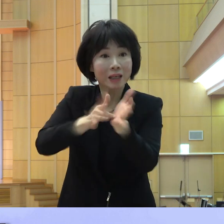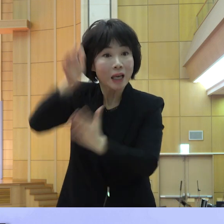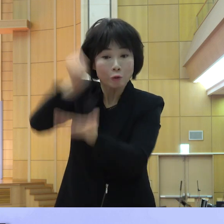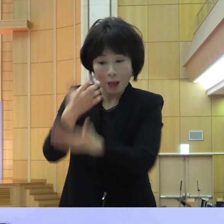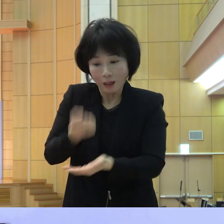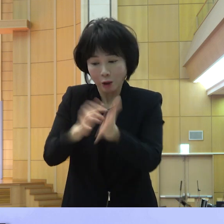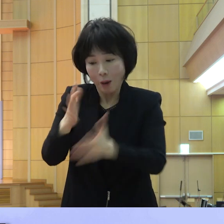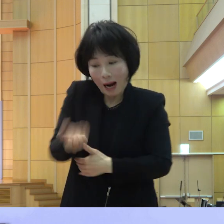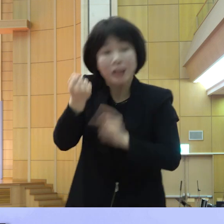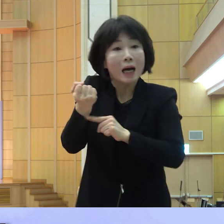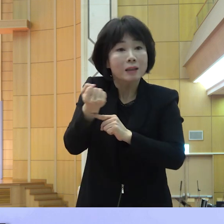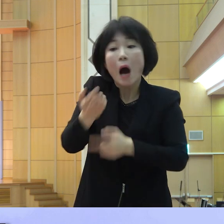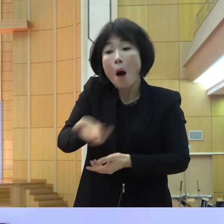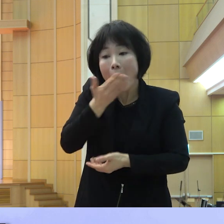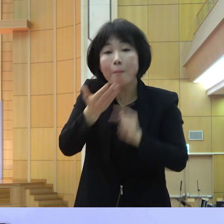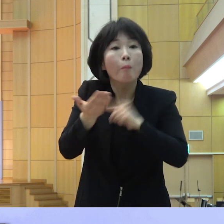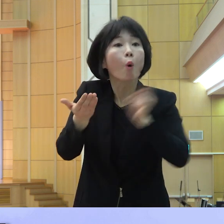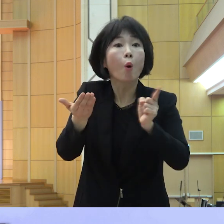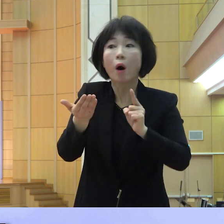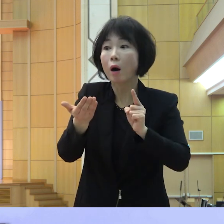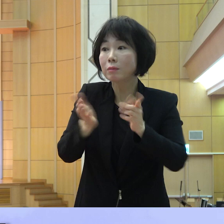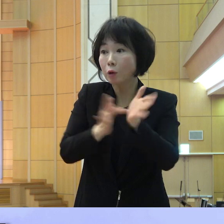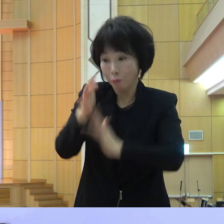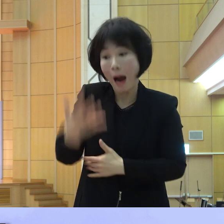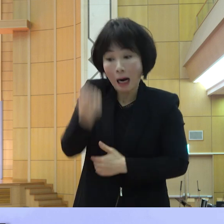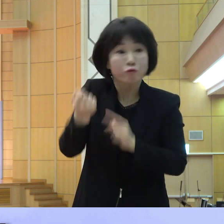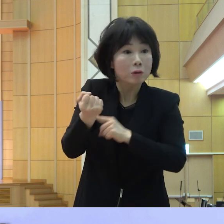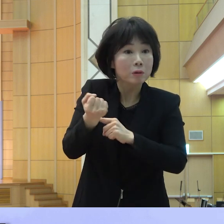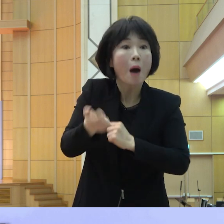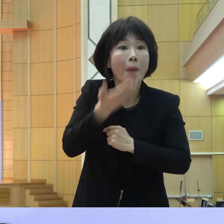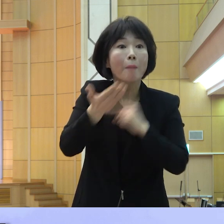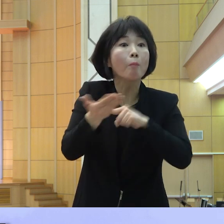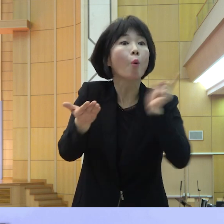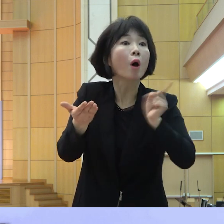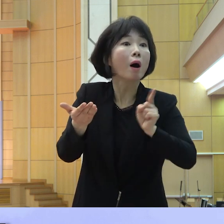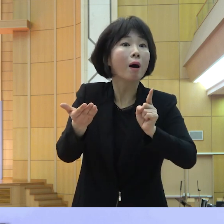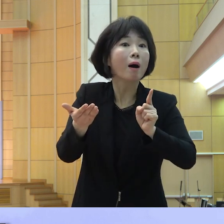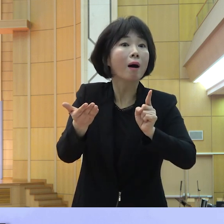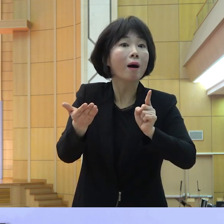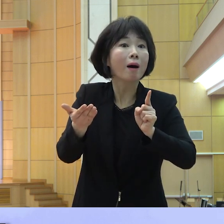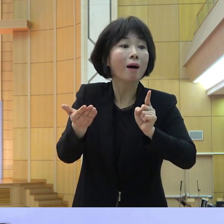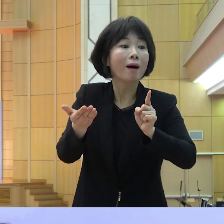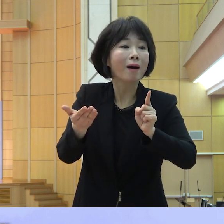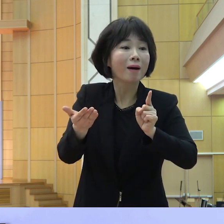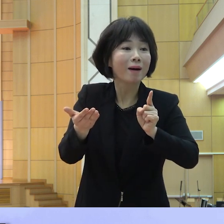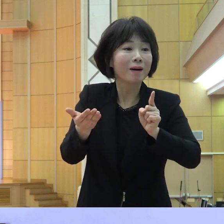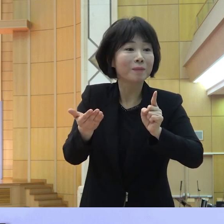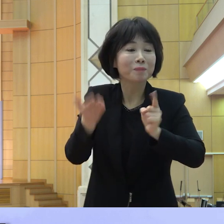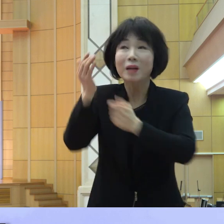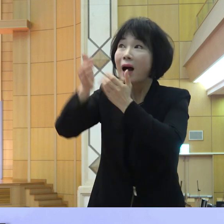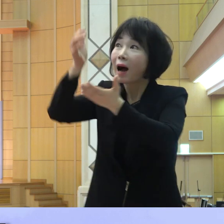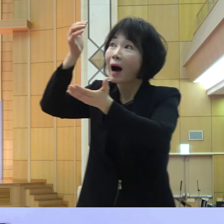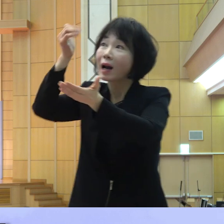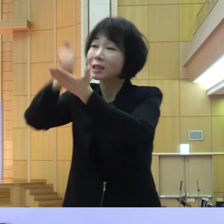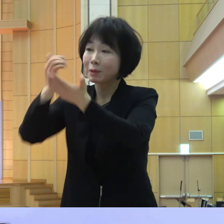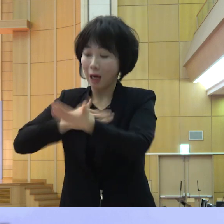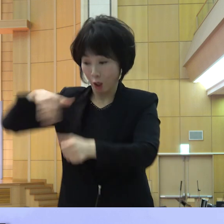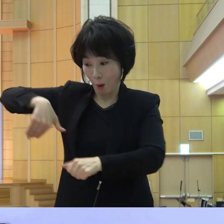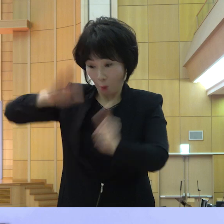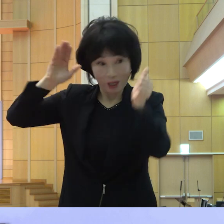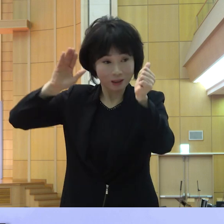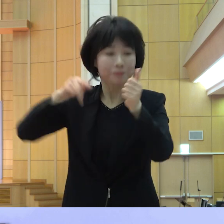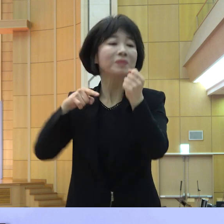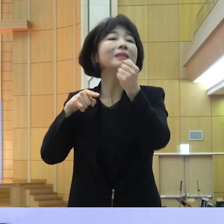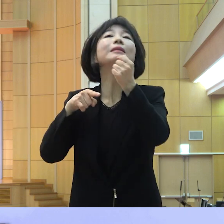것은 여기서 양식이라고 말해도 되고 떡이라고 말해도 되고 똑같은 얘기입니다. 그러니까 나를 보내신 이의 뜻을 행하며